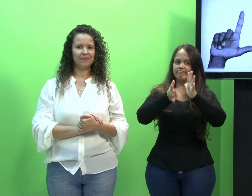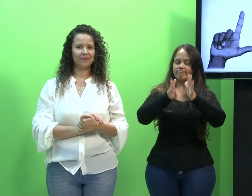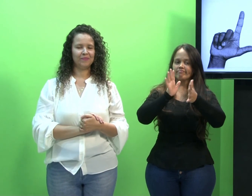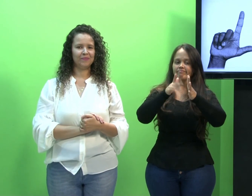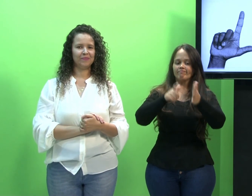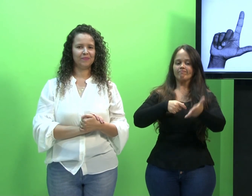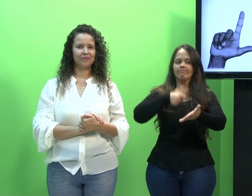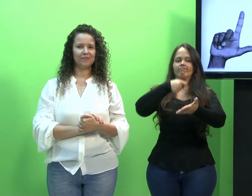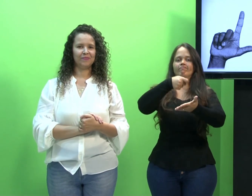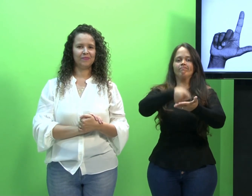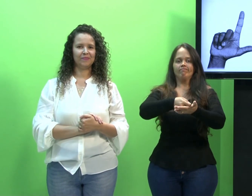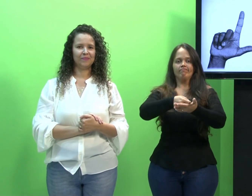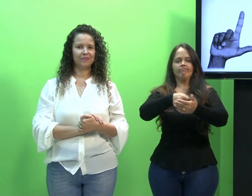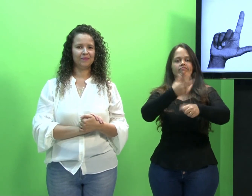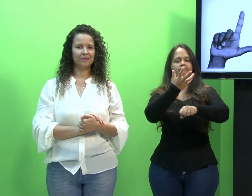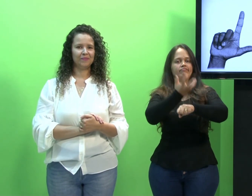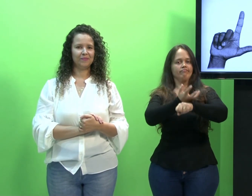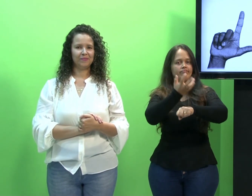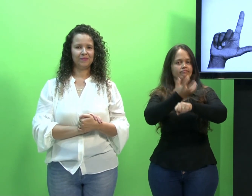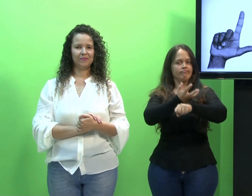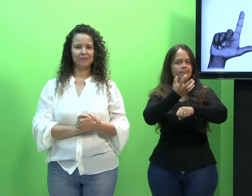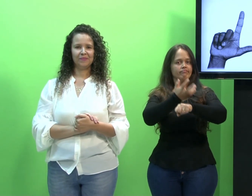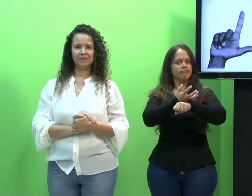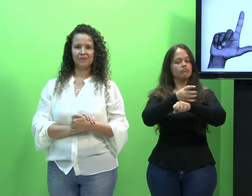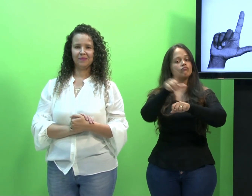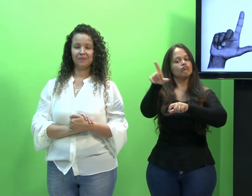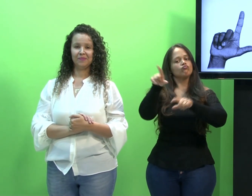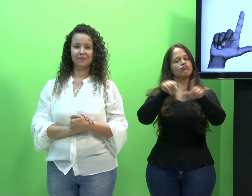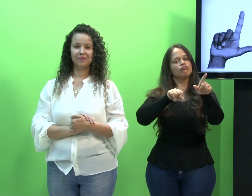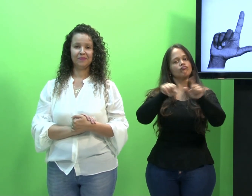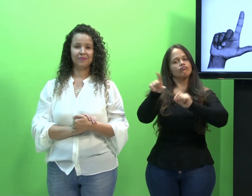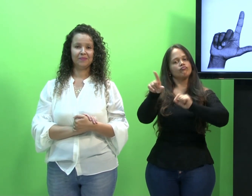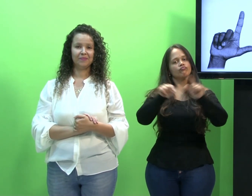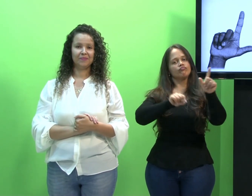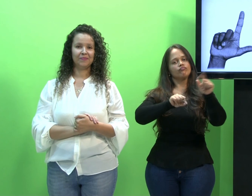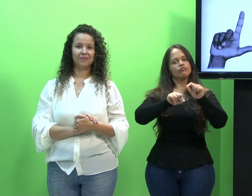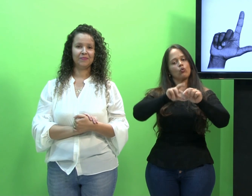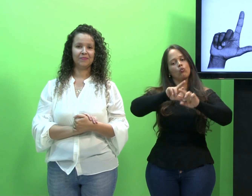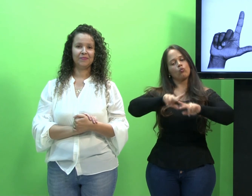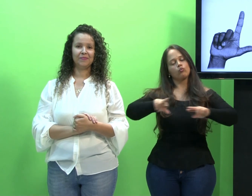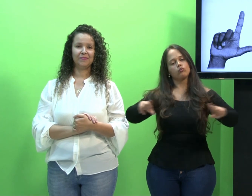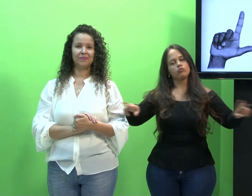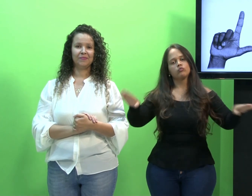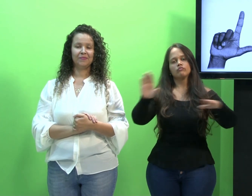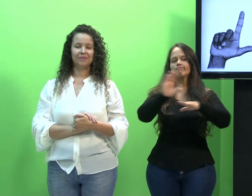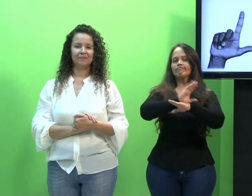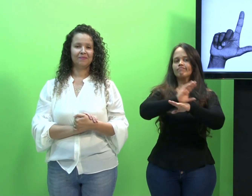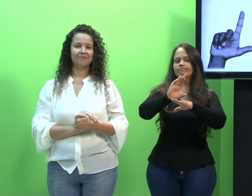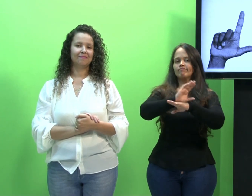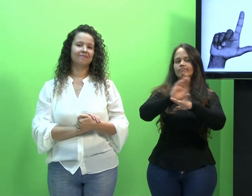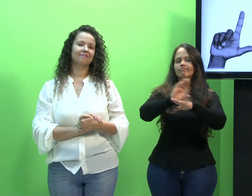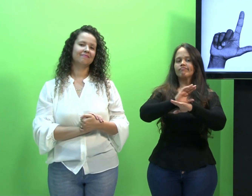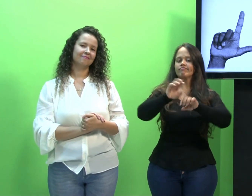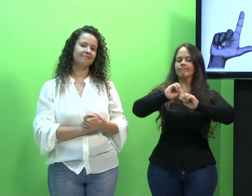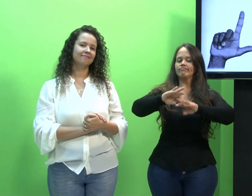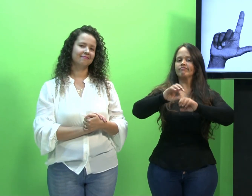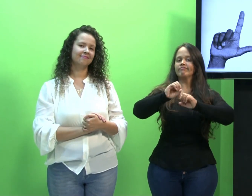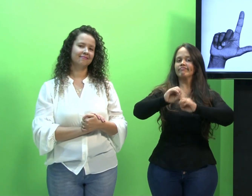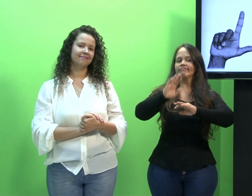constituir-se-á em disciplina curricular optativa nos demais cursos de educação superior